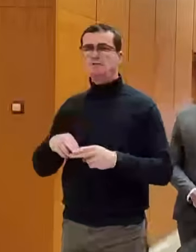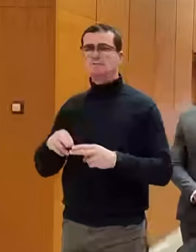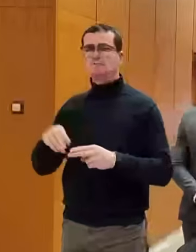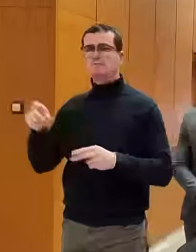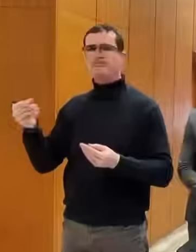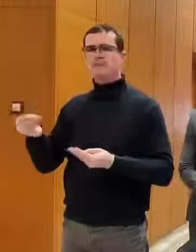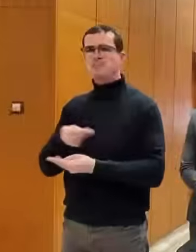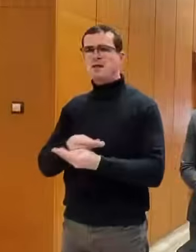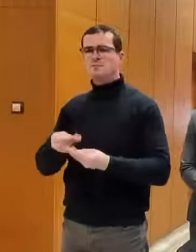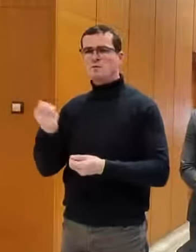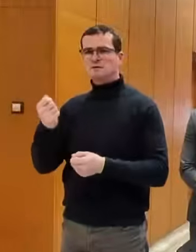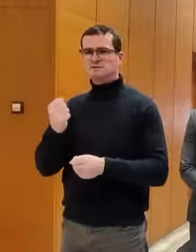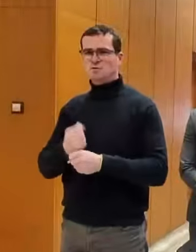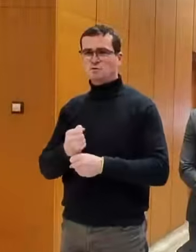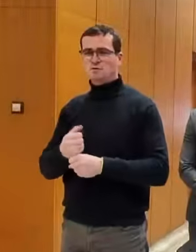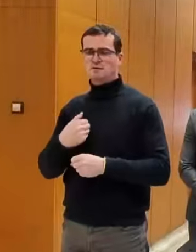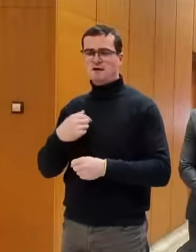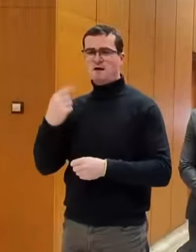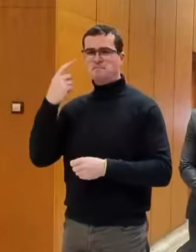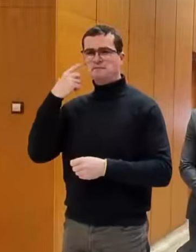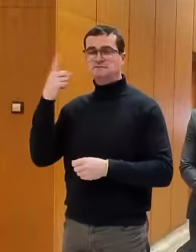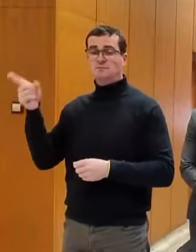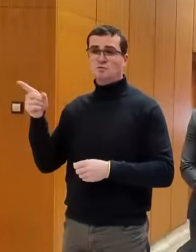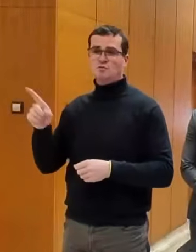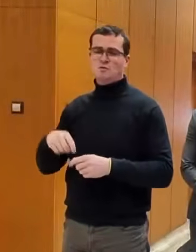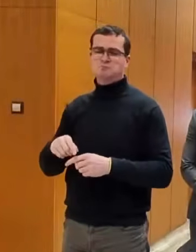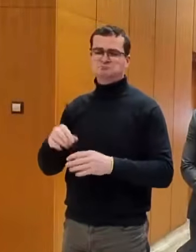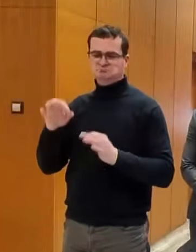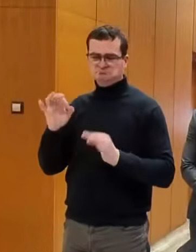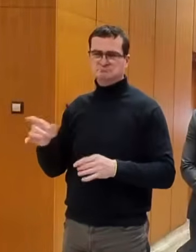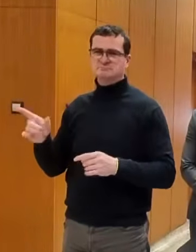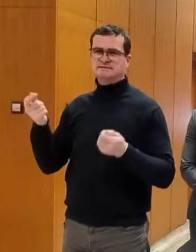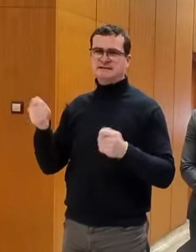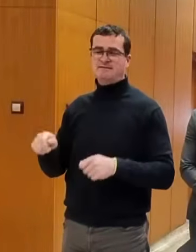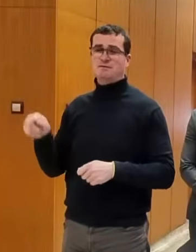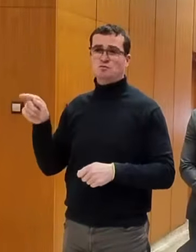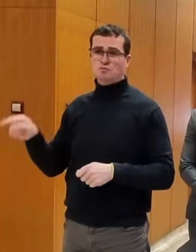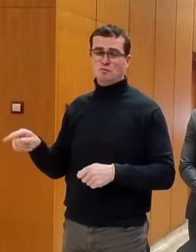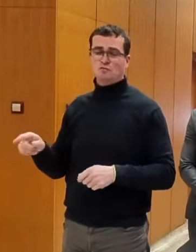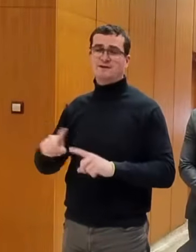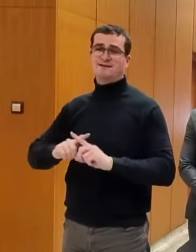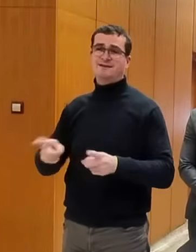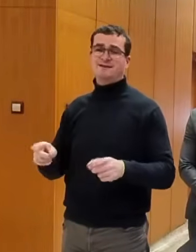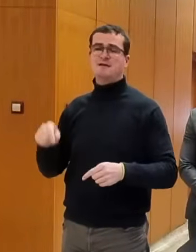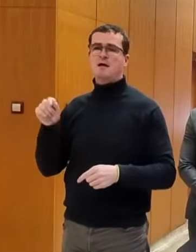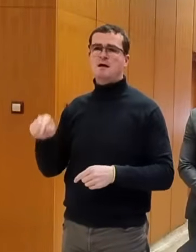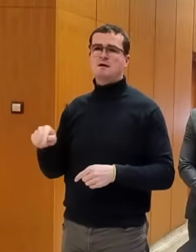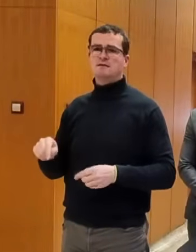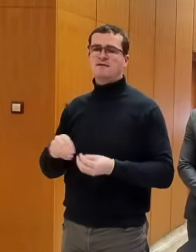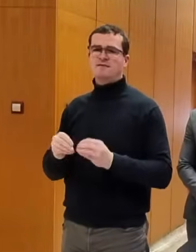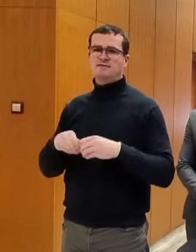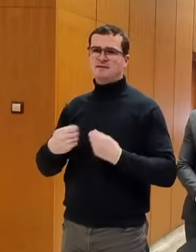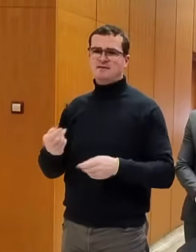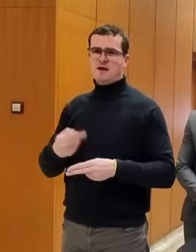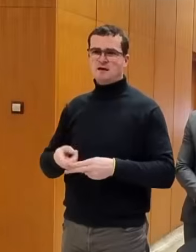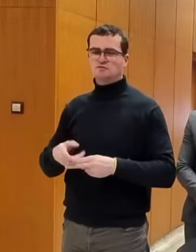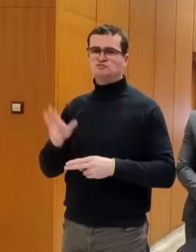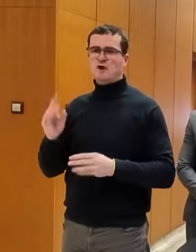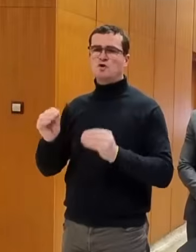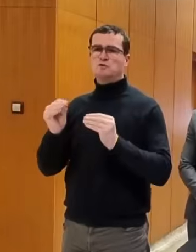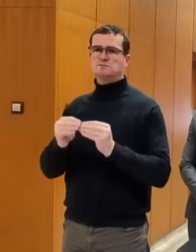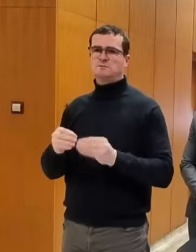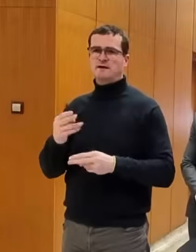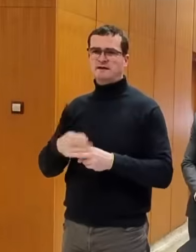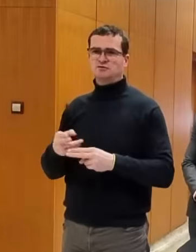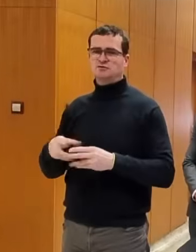podriadených zložkách manipulovali konania. Čiže myslím si, že toto je jednoznačný záver k tomu, že inak sa táto vec nedá vyriešiť ako